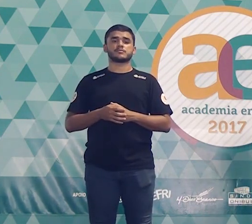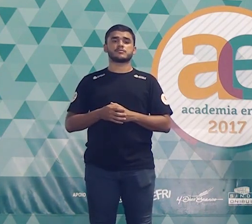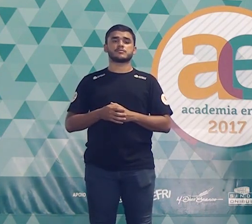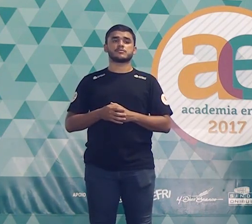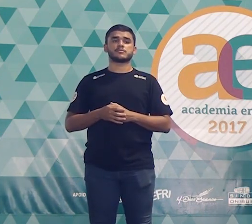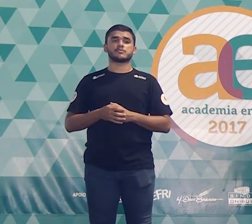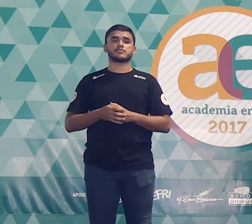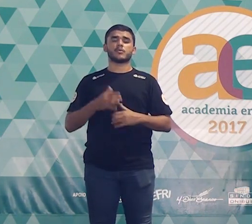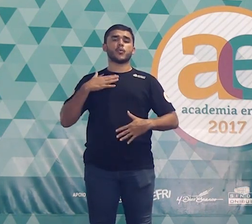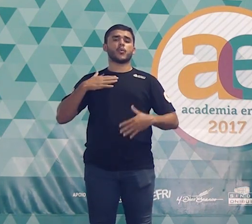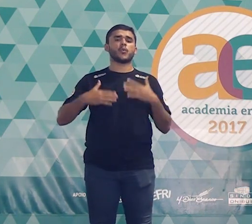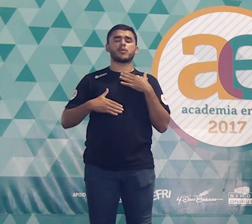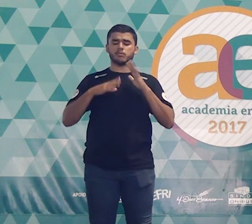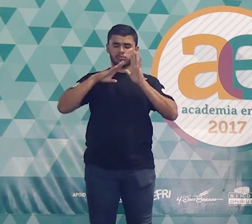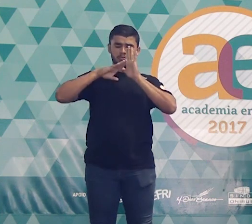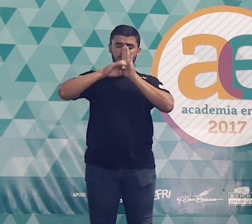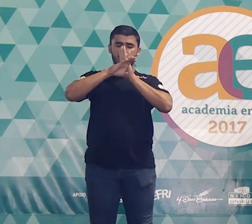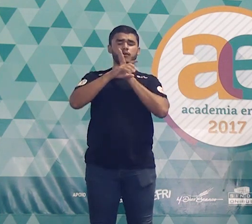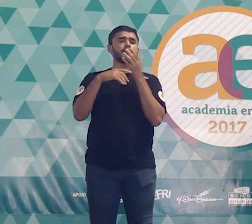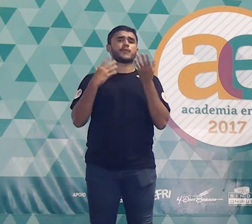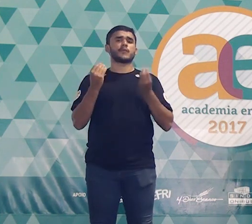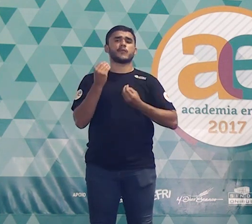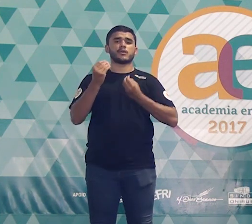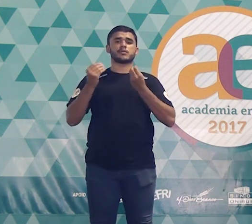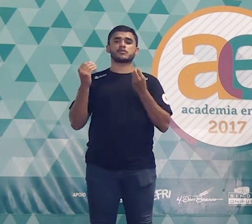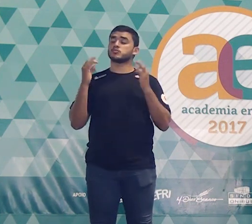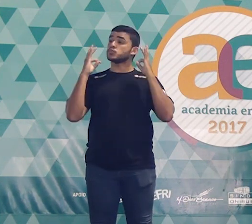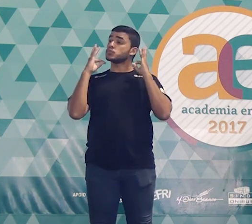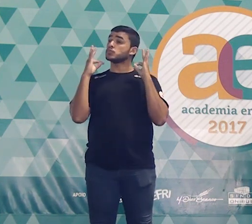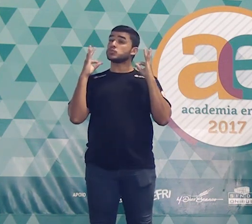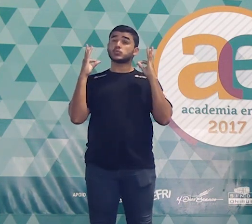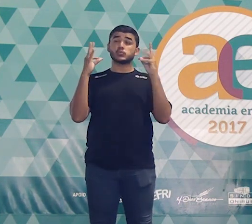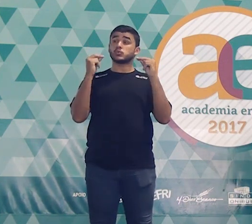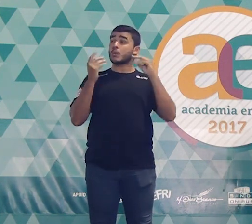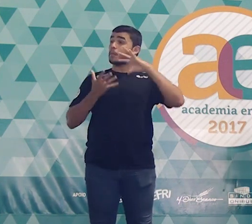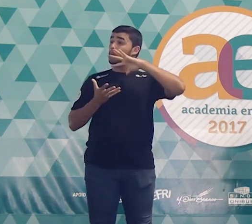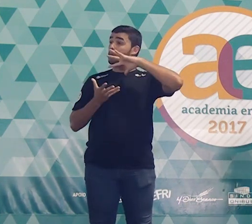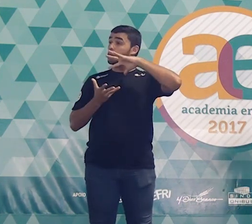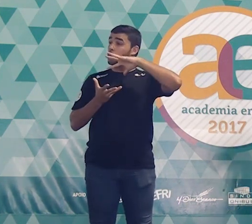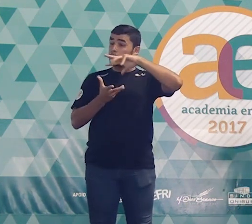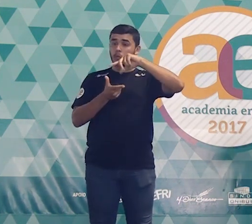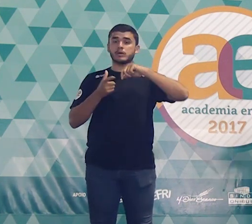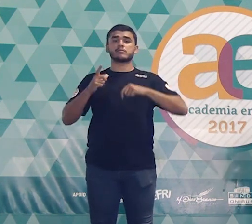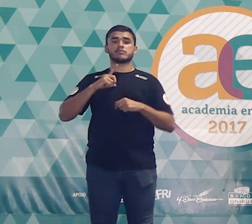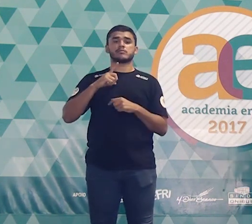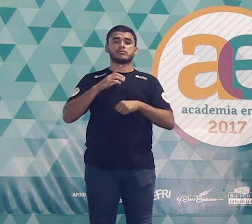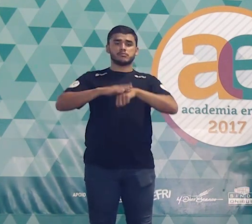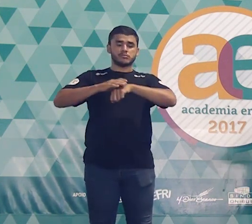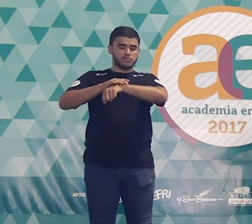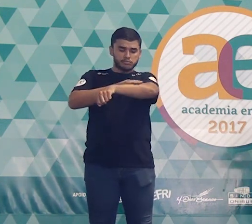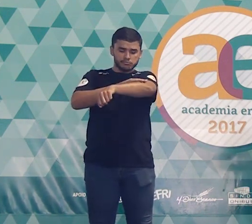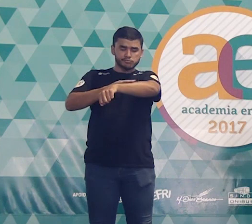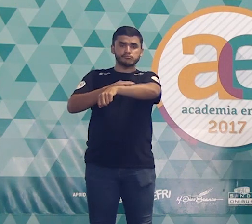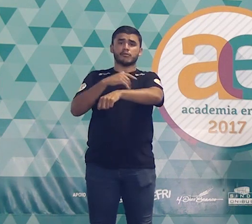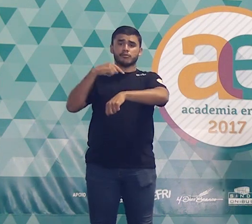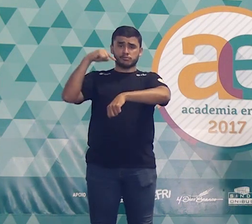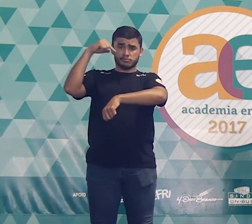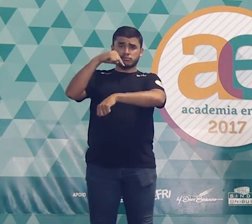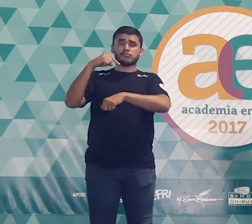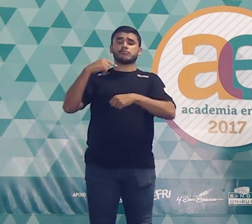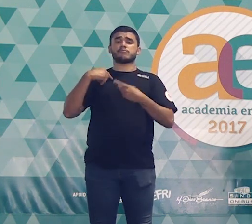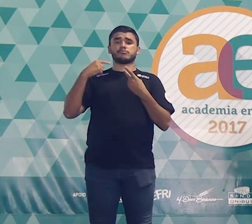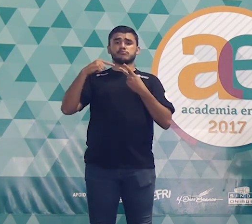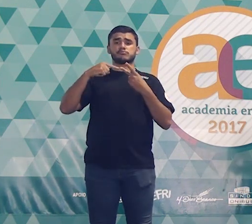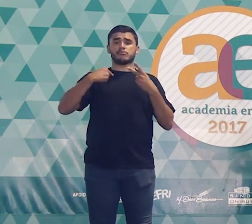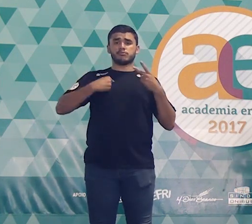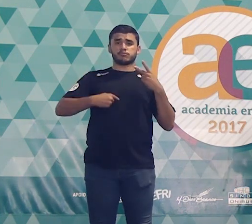bactérias? As bactérias você vai encontrar em toda a parte do mundo, inclusive na sua pele, no seu intestino. Todo mundo